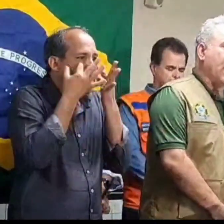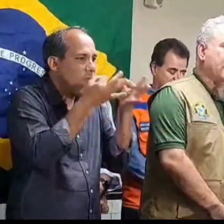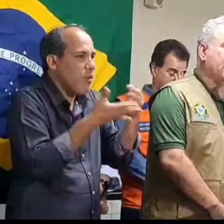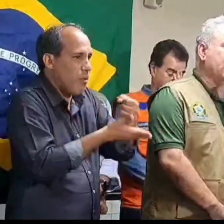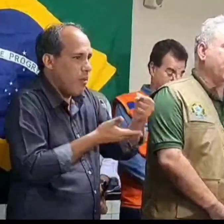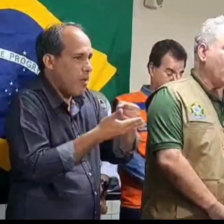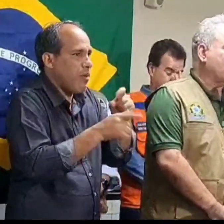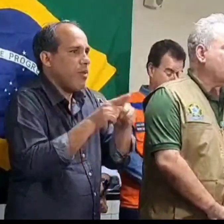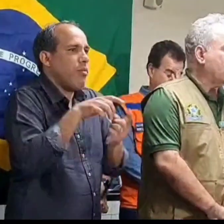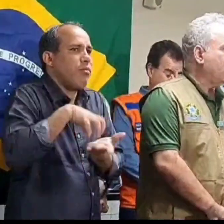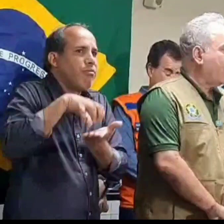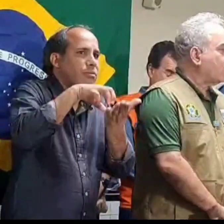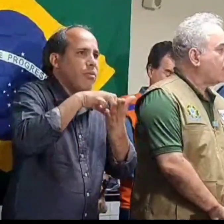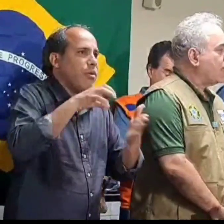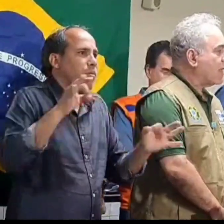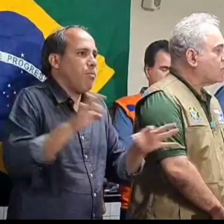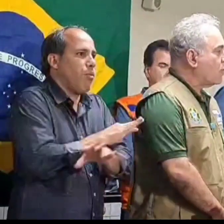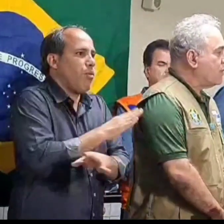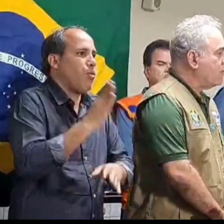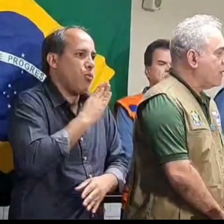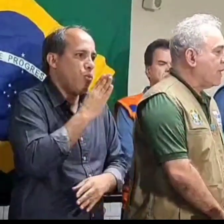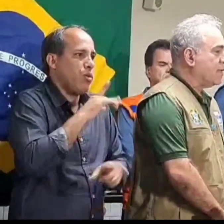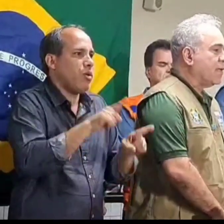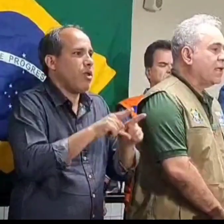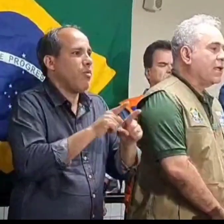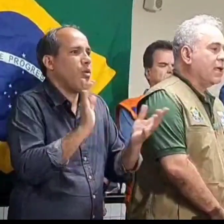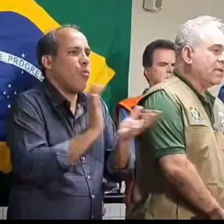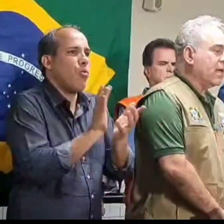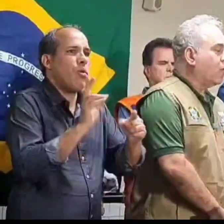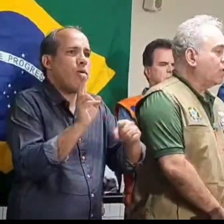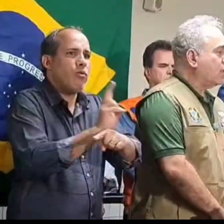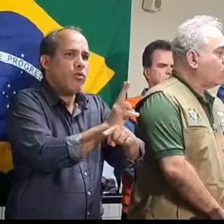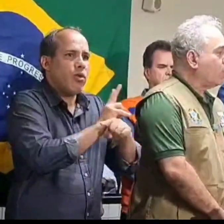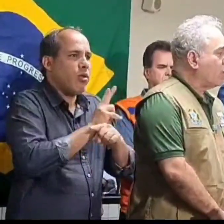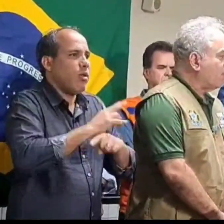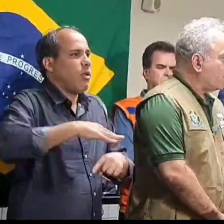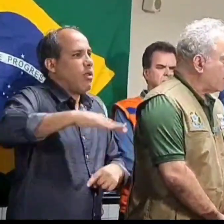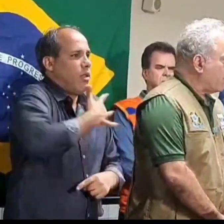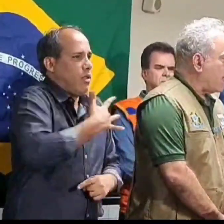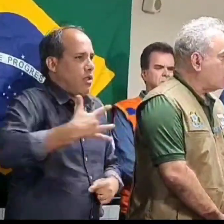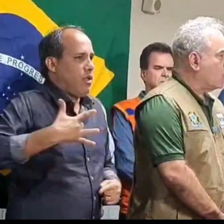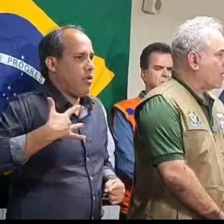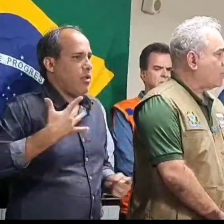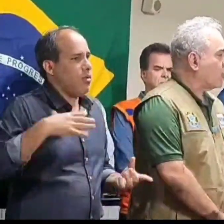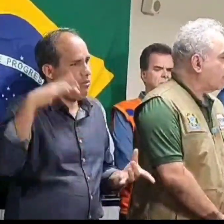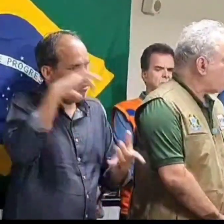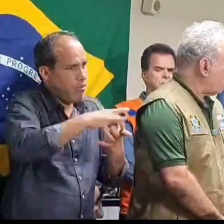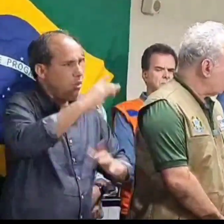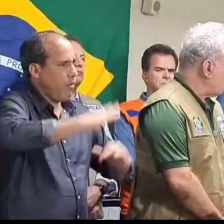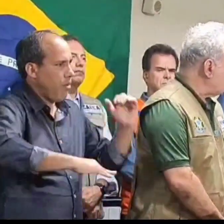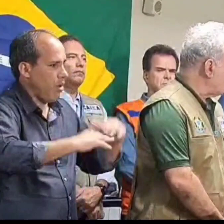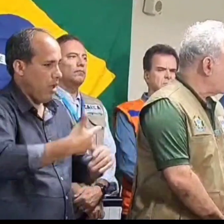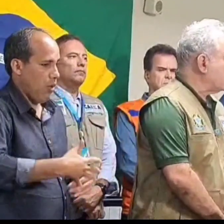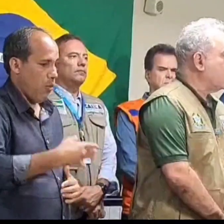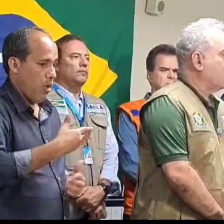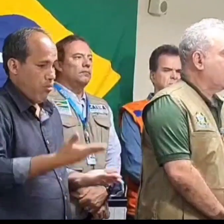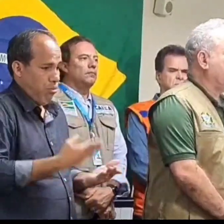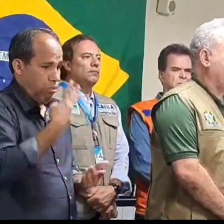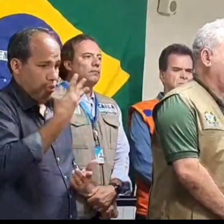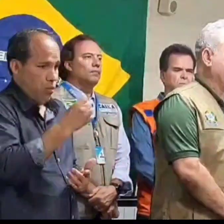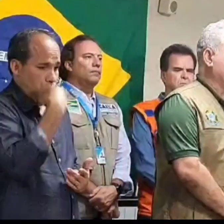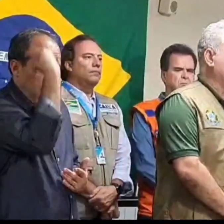nas unidades de pronto atendimento e as ações de vigilância em saúde. Então, do ponto de vista prático, nas próximas 48